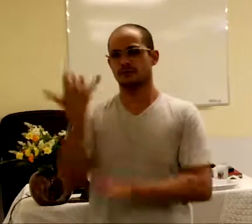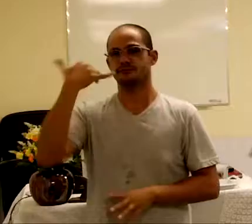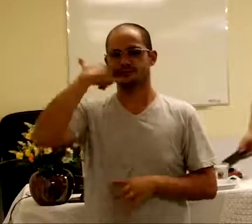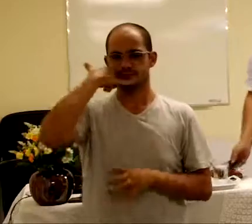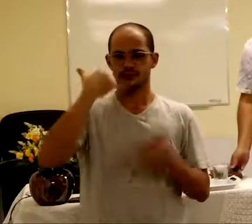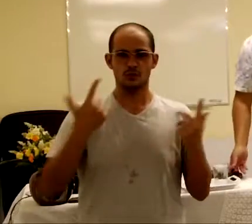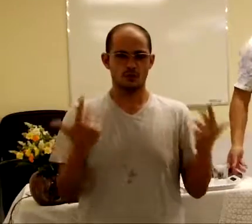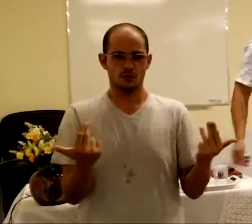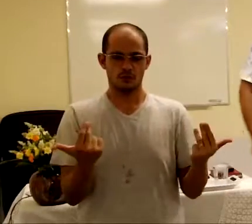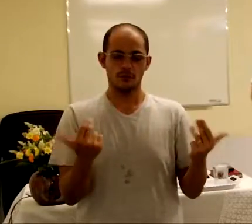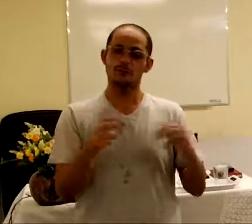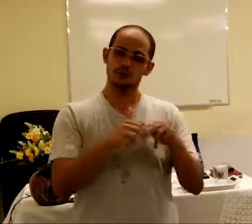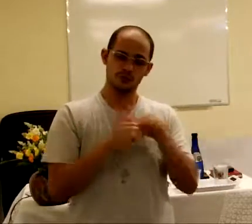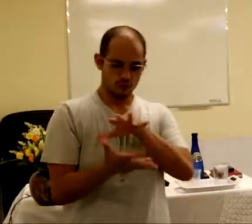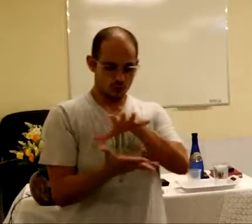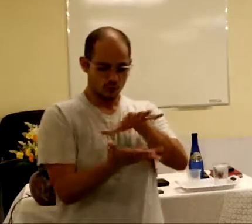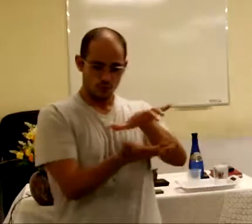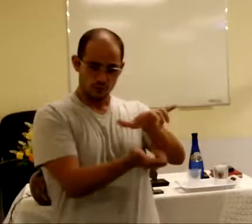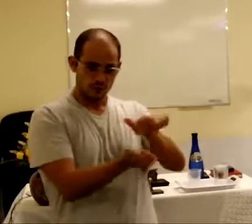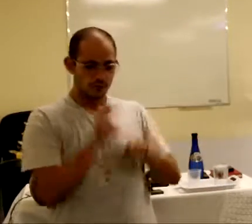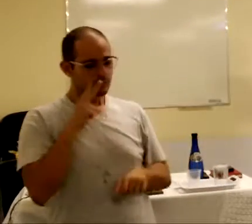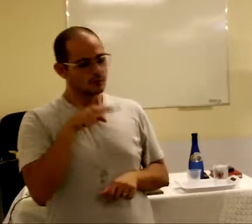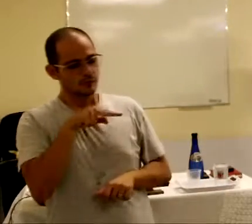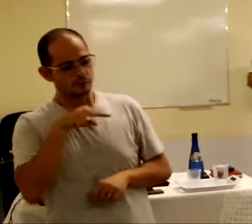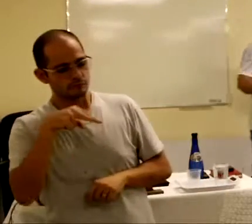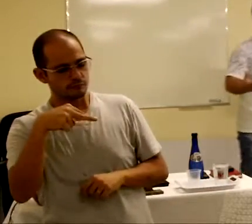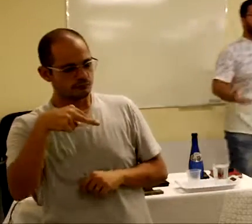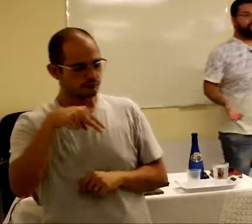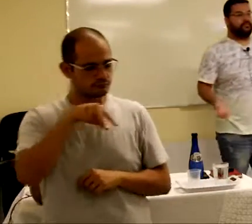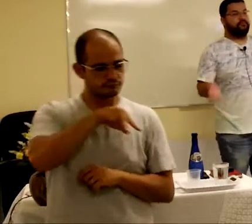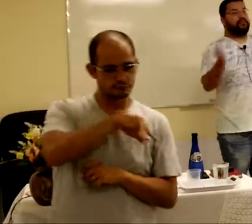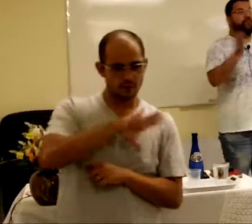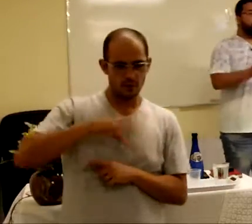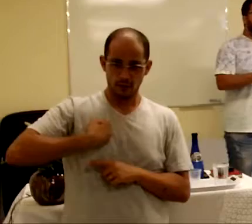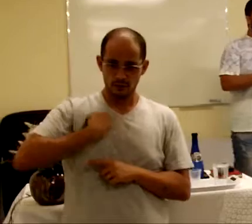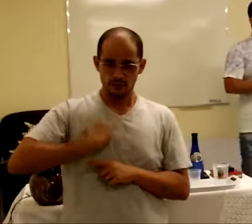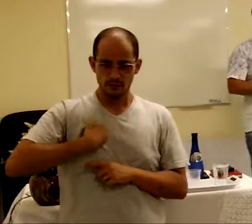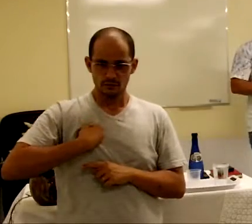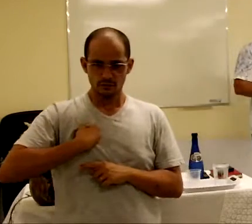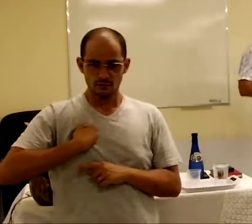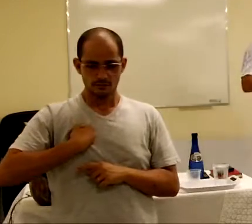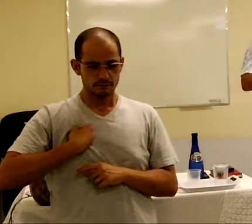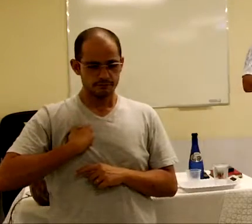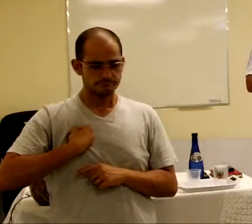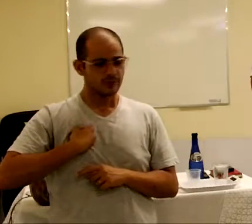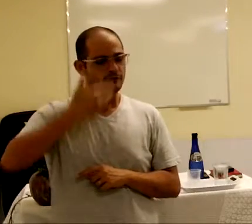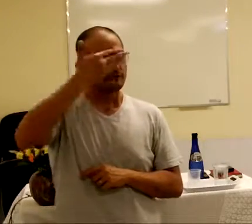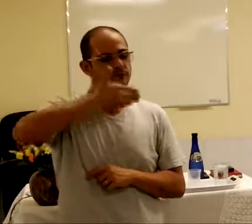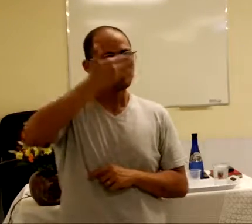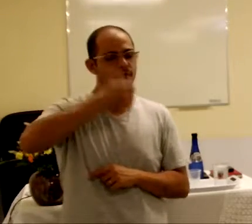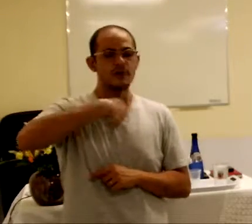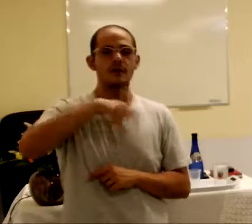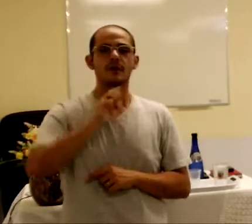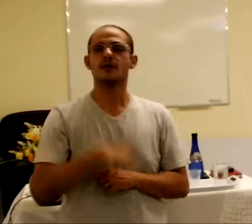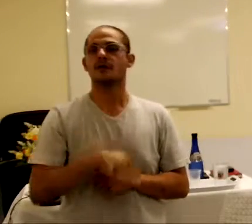É a mesma coisa para o universo. Você olha para o universo, para a existência, você não está vendo. Mas você sabe que só